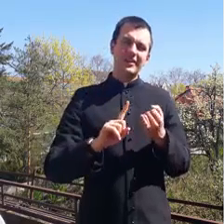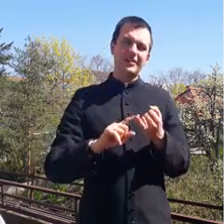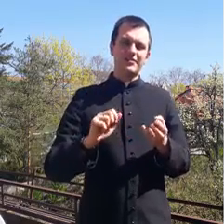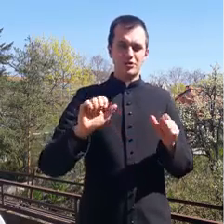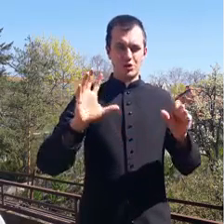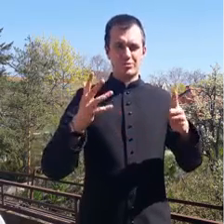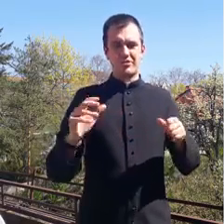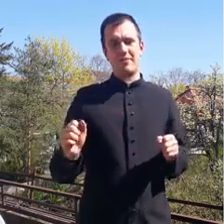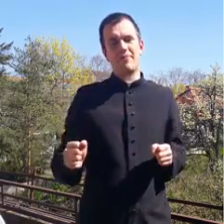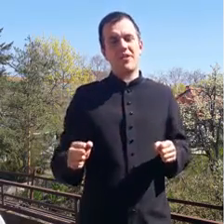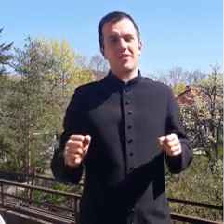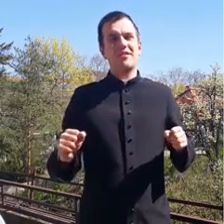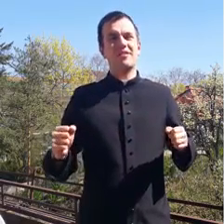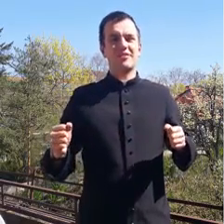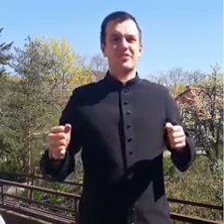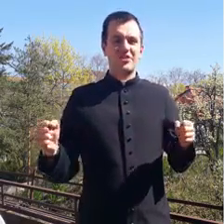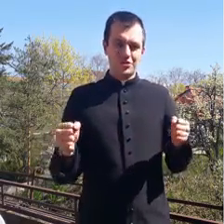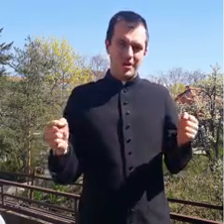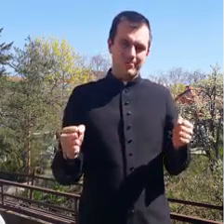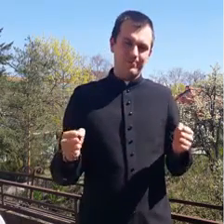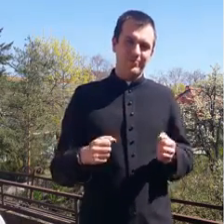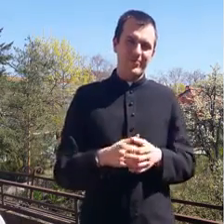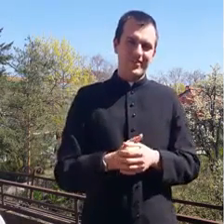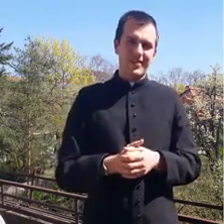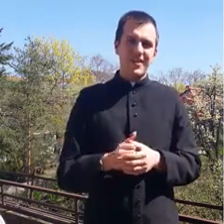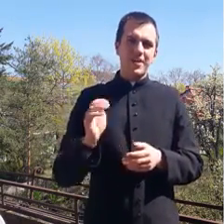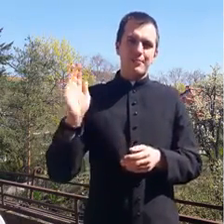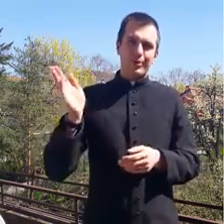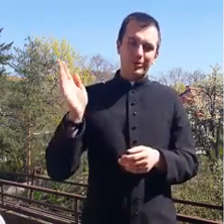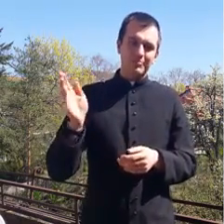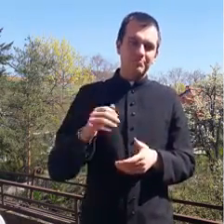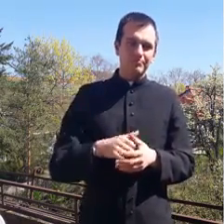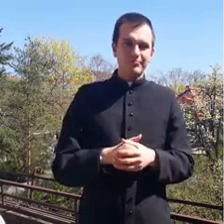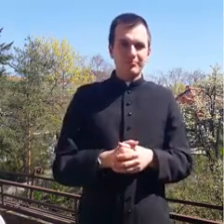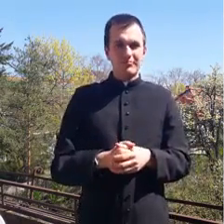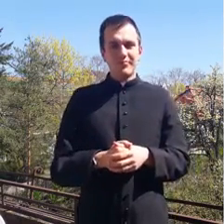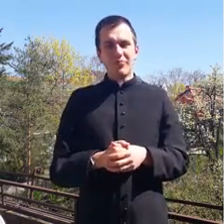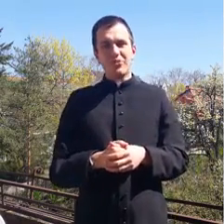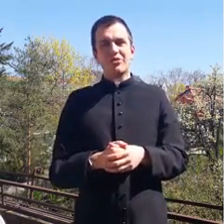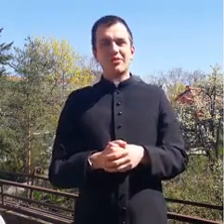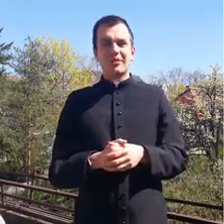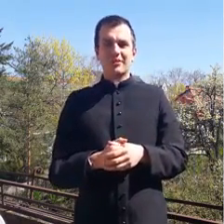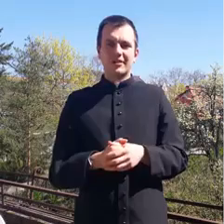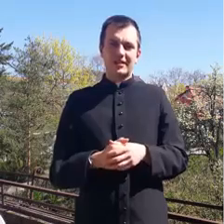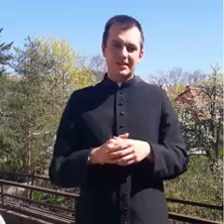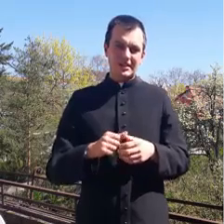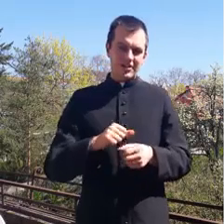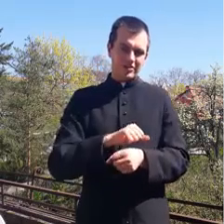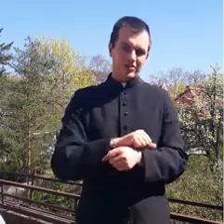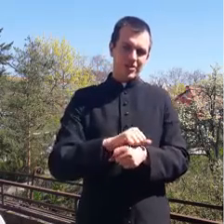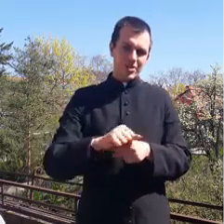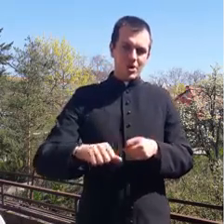i szósty stycznia potem jest